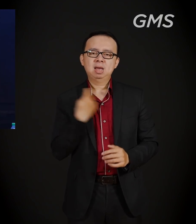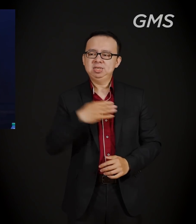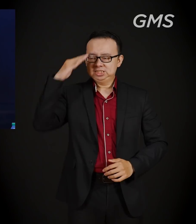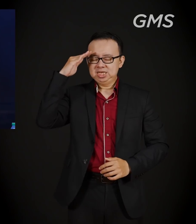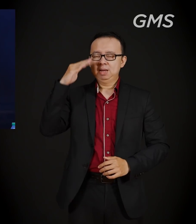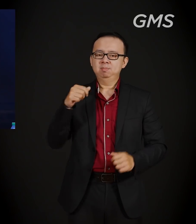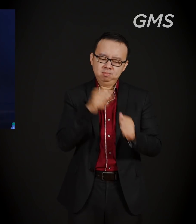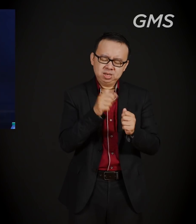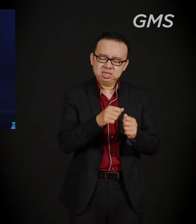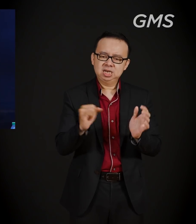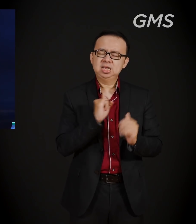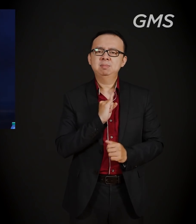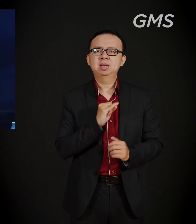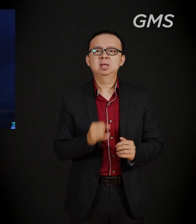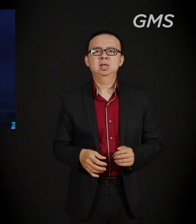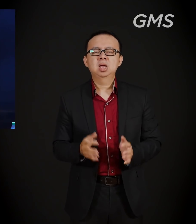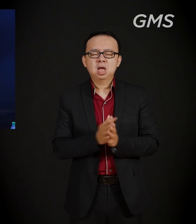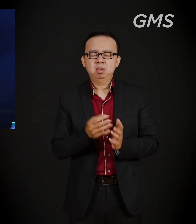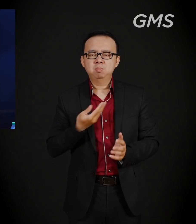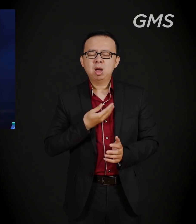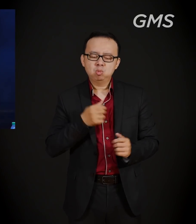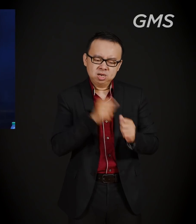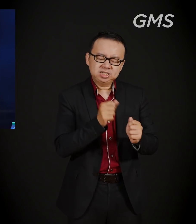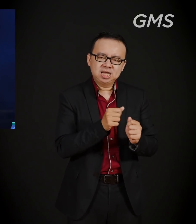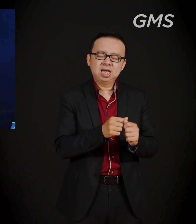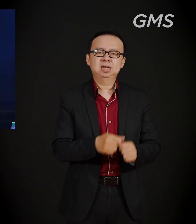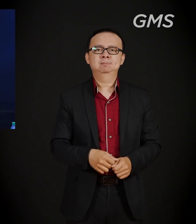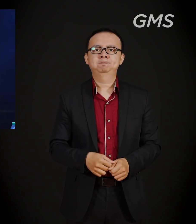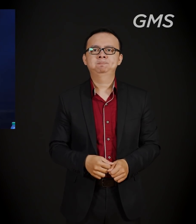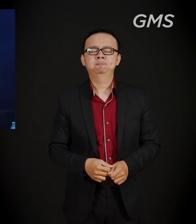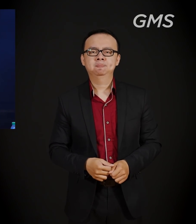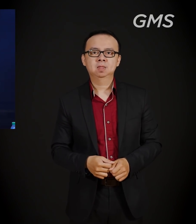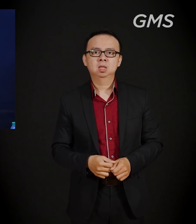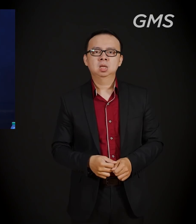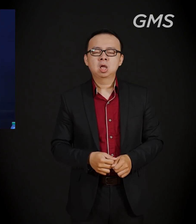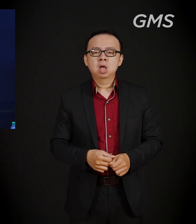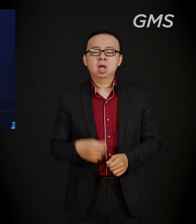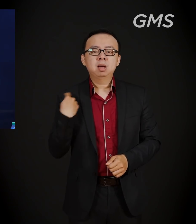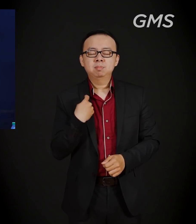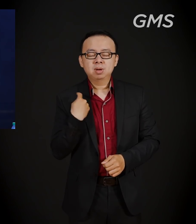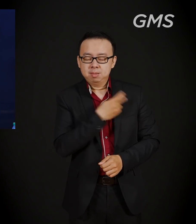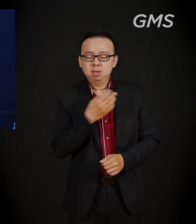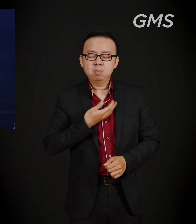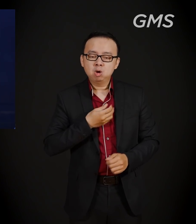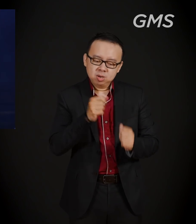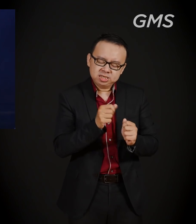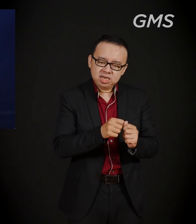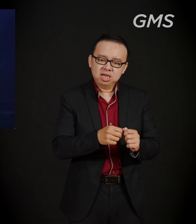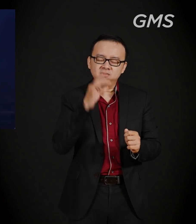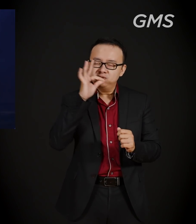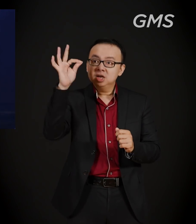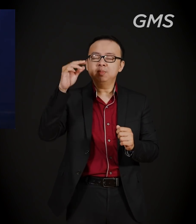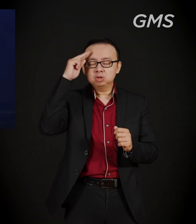pelaku-pelaku firman. Bukan hanya dengar, tapi mempraktekkan dalam kehidupan sehari-hari. Karena orang yang mendengar firman dan tidak melakukannya, dia adalah orang yang bodoh, kata